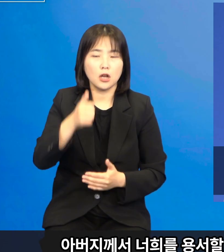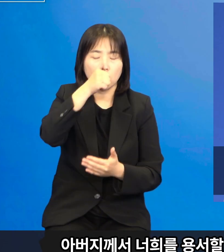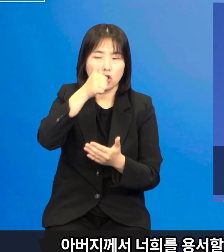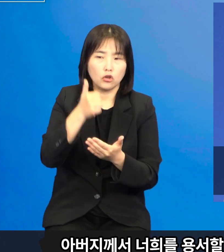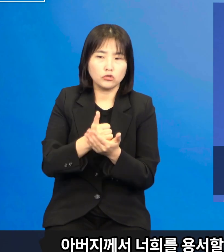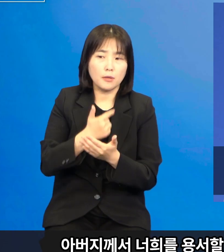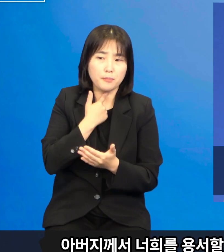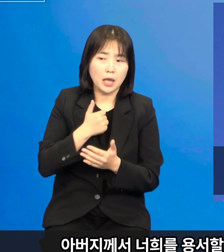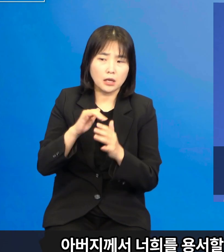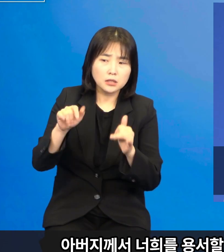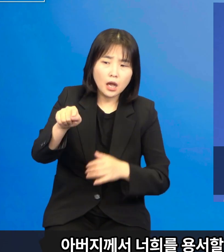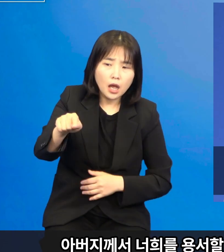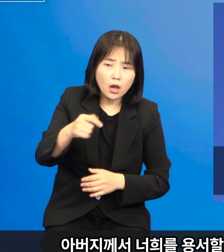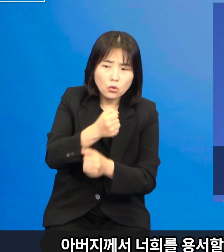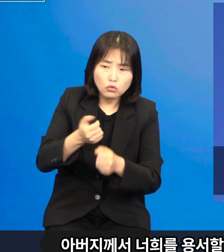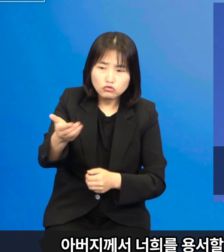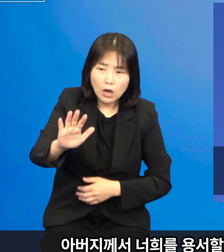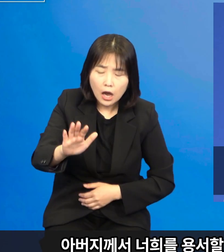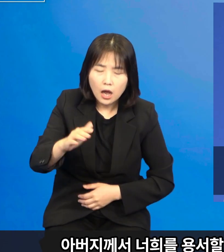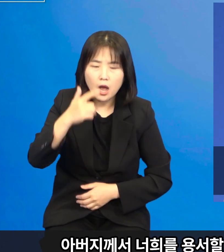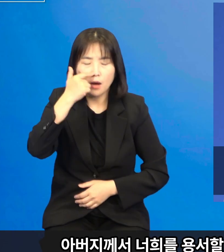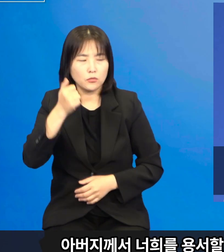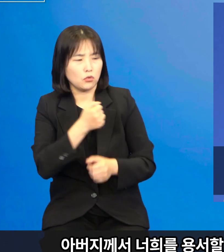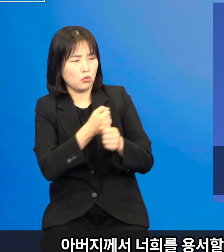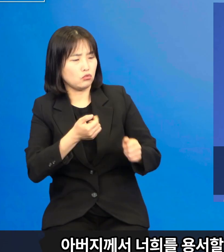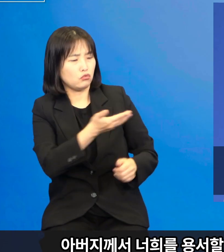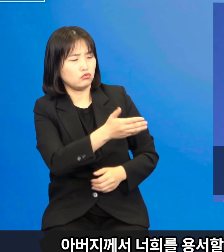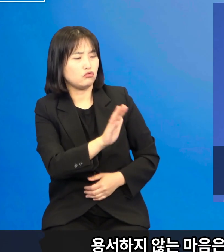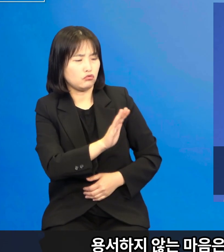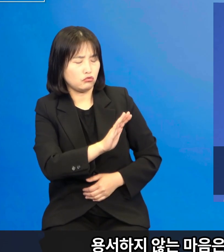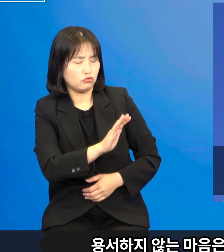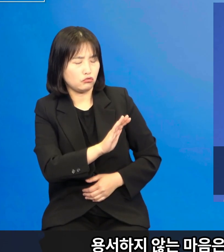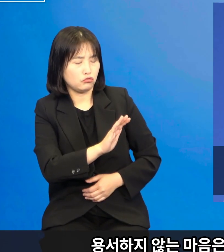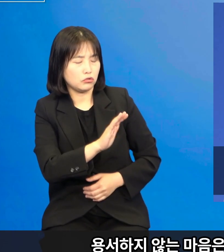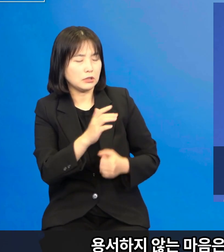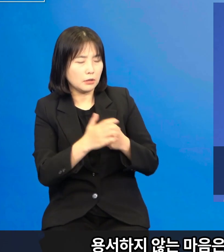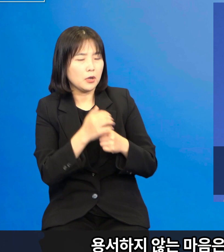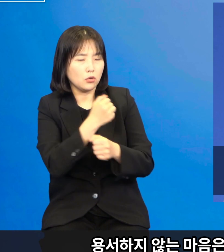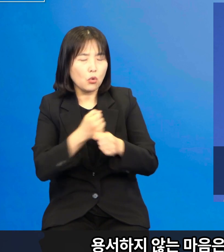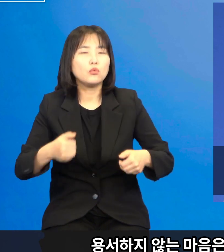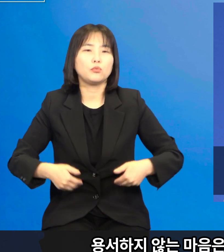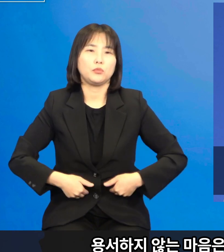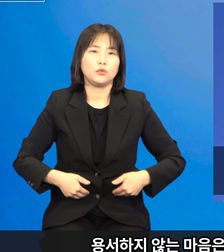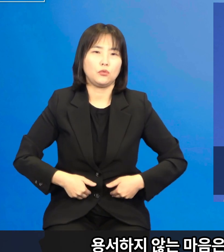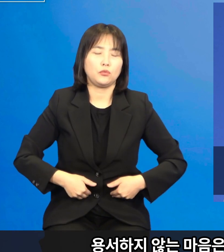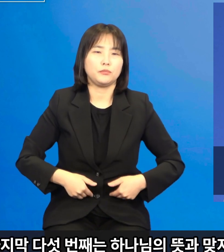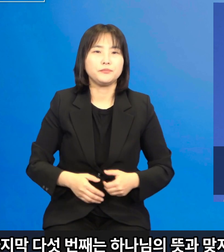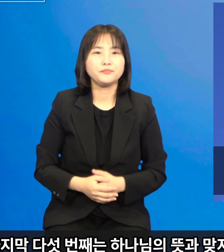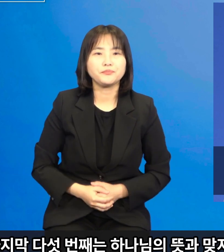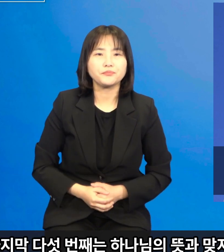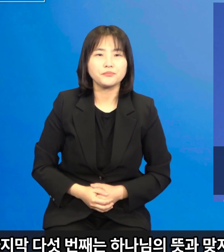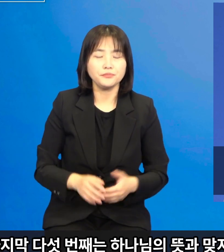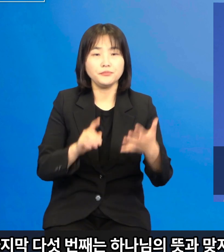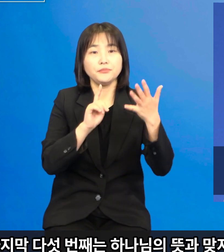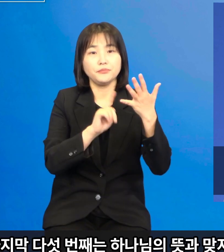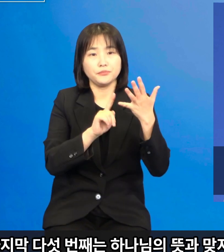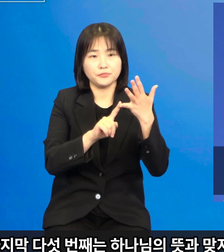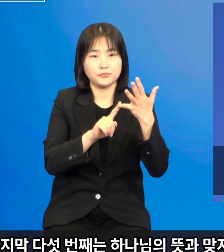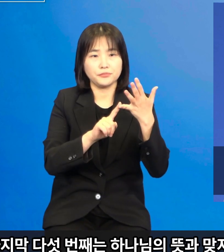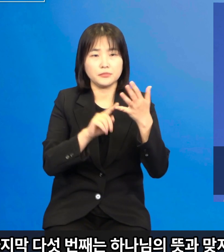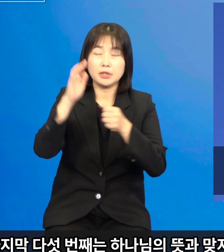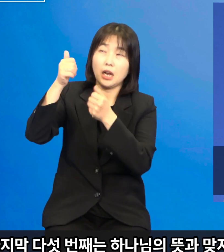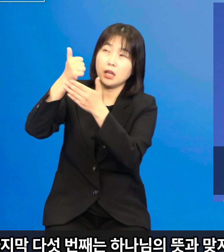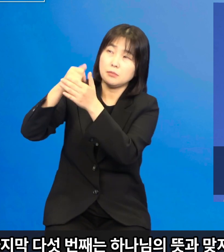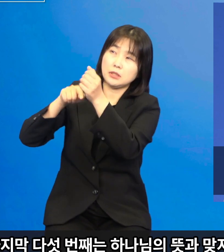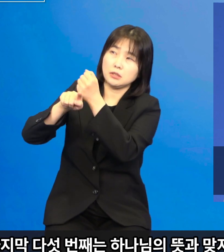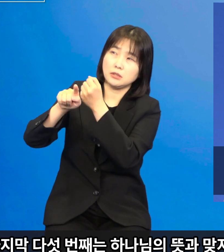않으면 아버지께서 너희를 용서할 수가 없으니 용서해야 된다. 용서하지 않는 마음은 기도의 걸림돌이 돼요. 마지막 5번째는